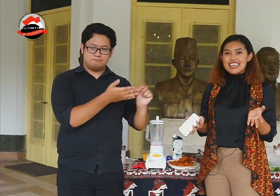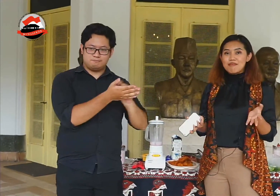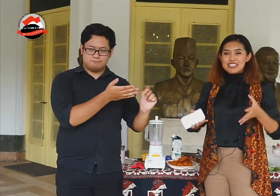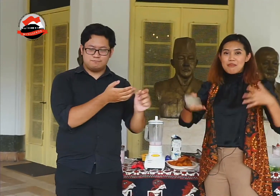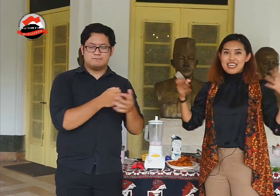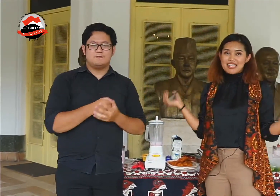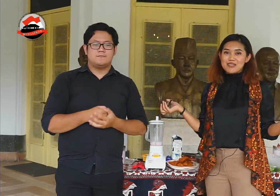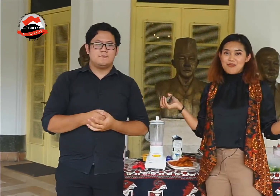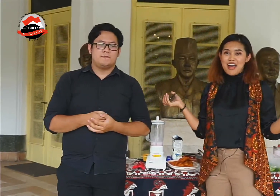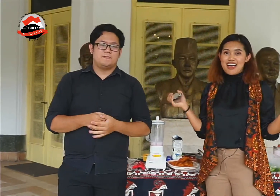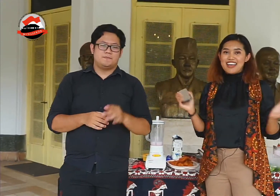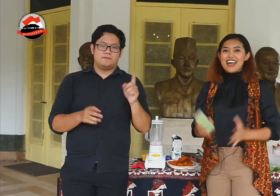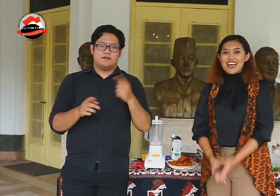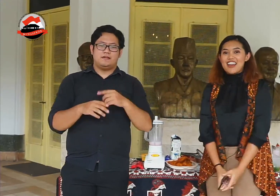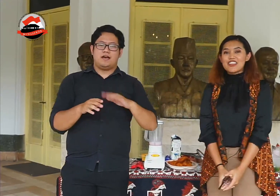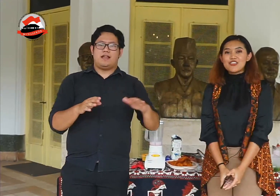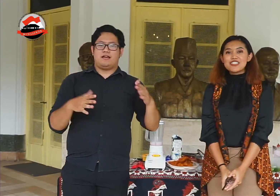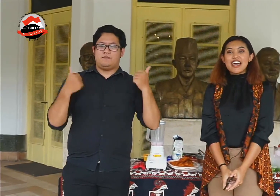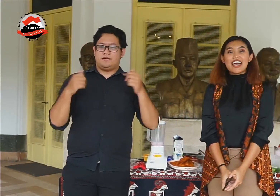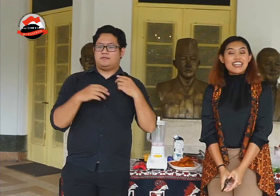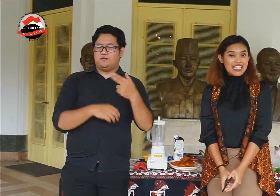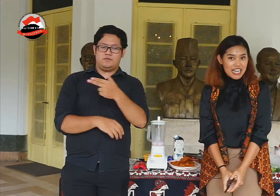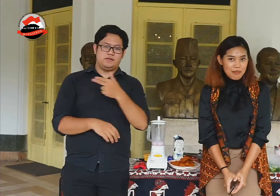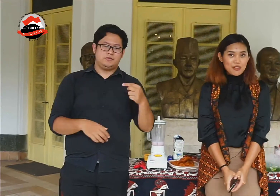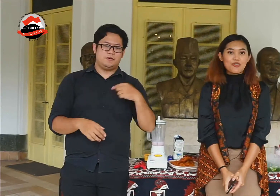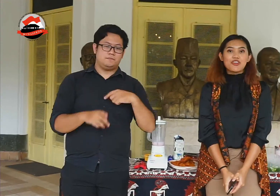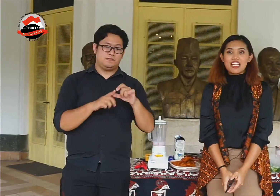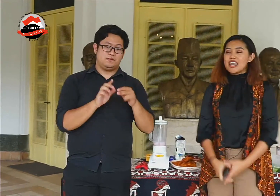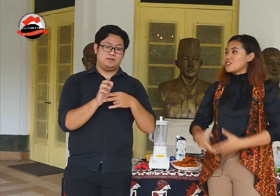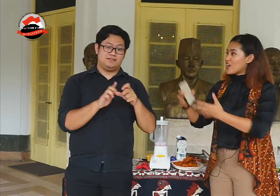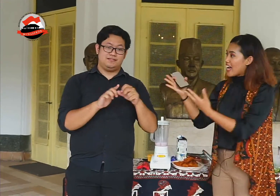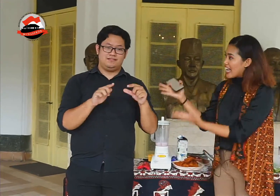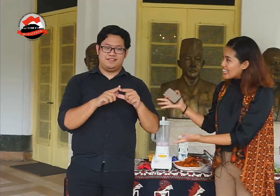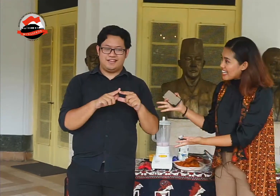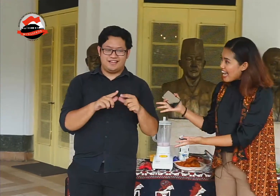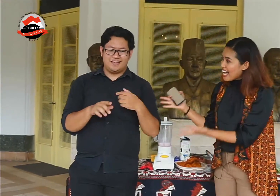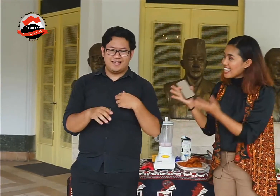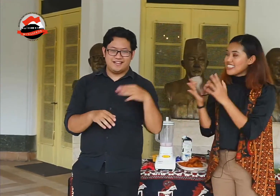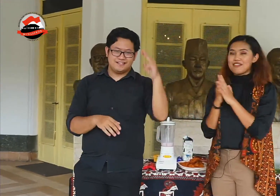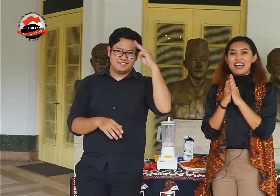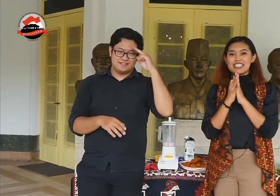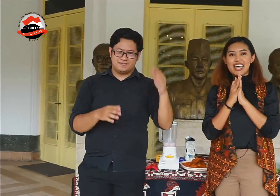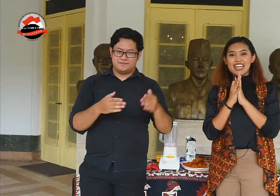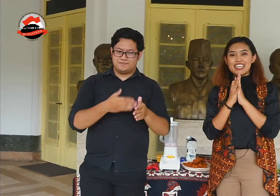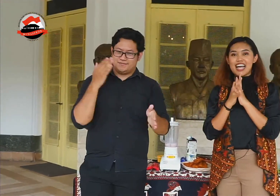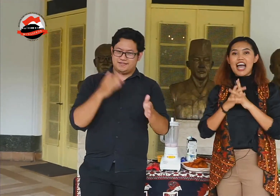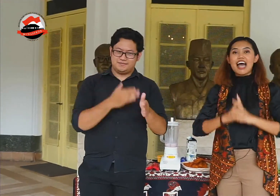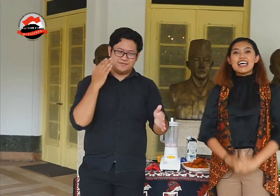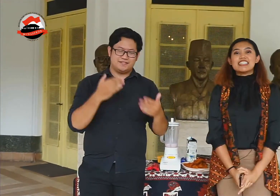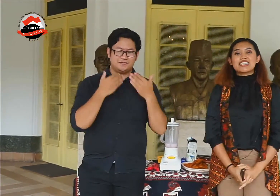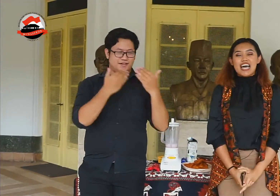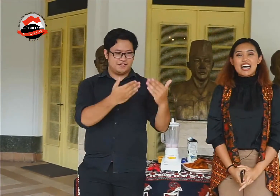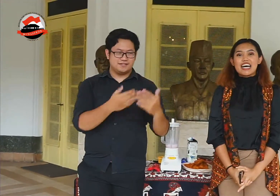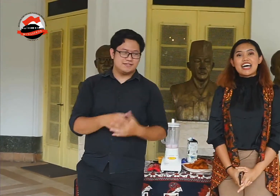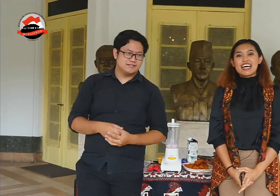di bersama kita semua. Kalau gitu saya Dinda pamit undur diri dan juga Kak Andika. Terima kasih Kak Andika.